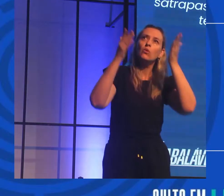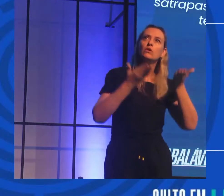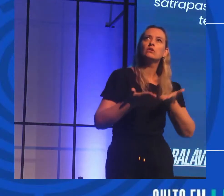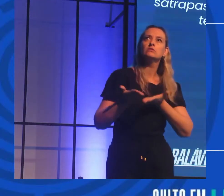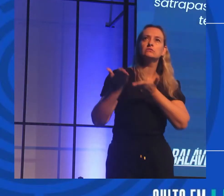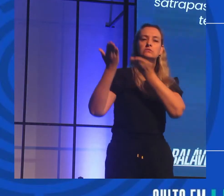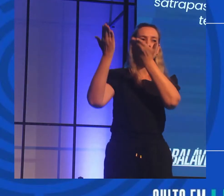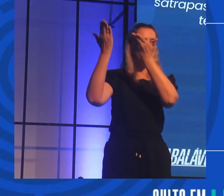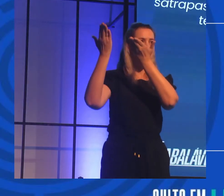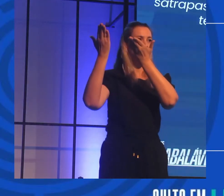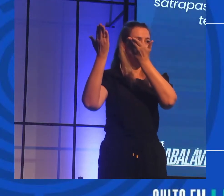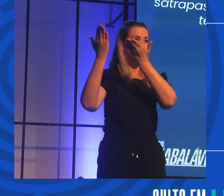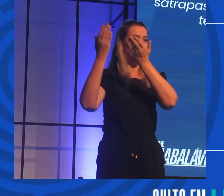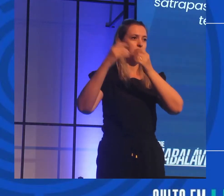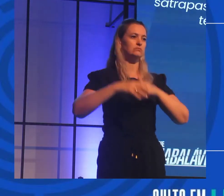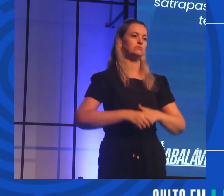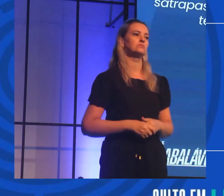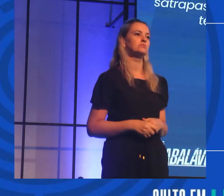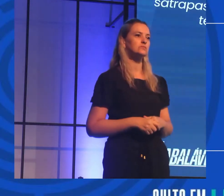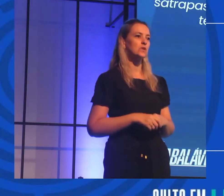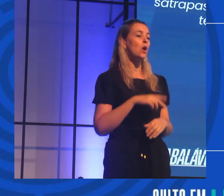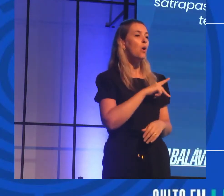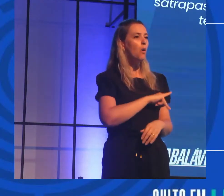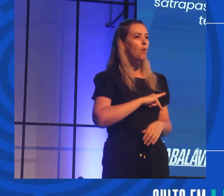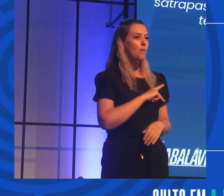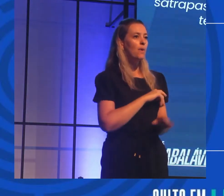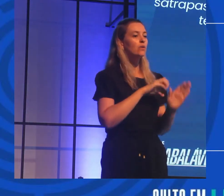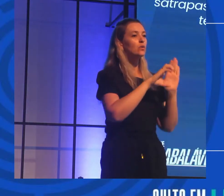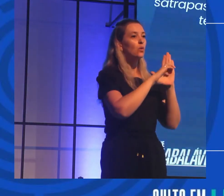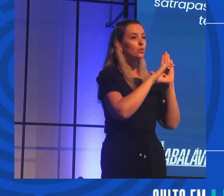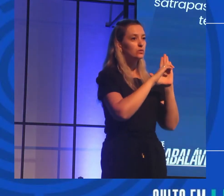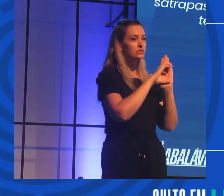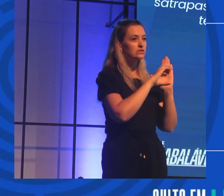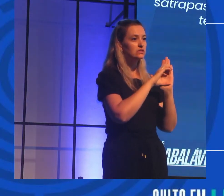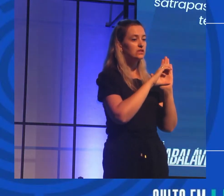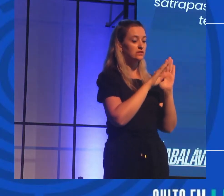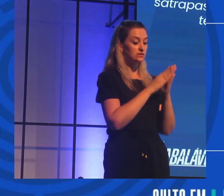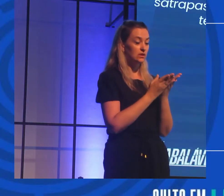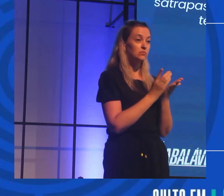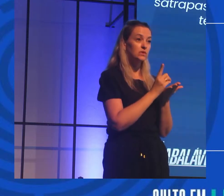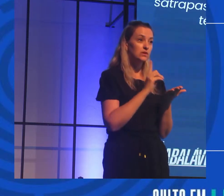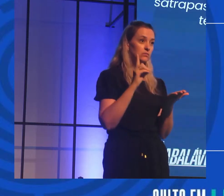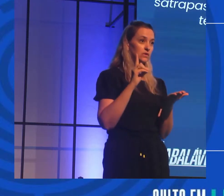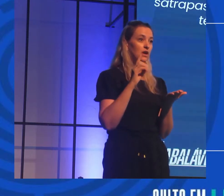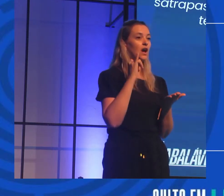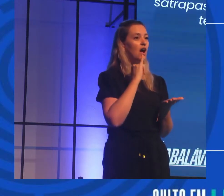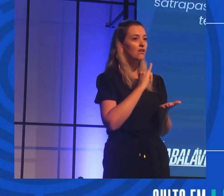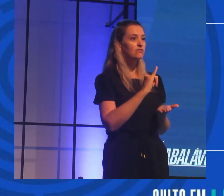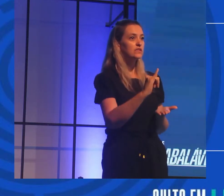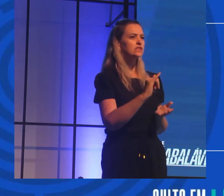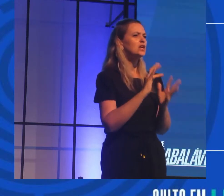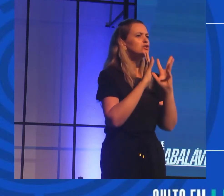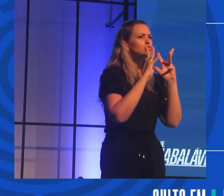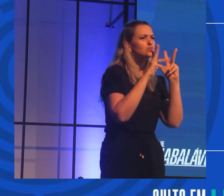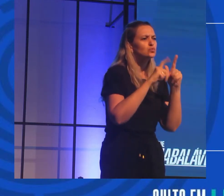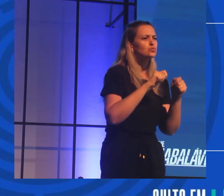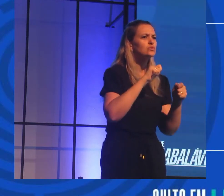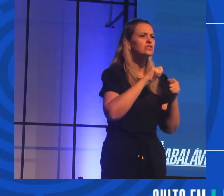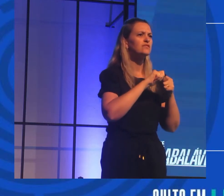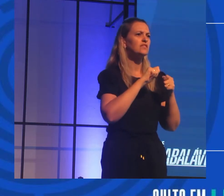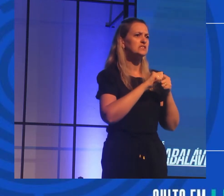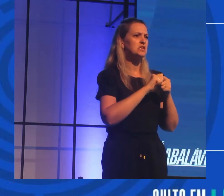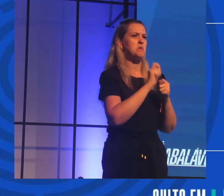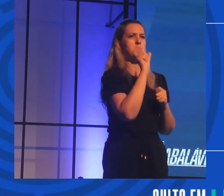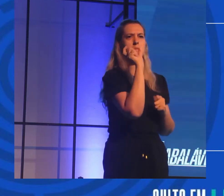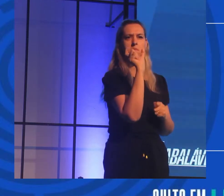Foi o próprio apóstolo Paulo, em Colossenses capítulo 3, o verso 17, que diz: e tudo que fizerem, seja em